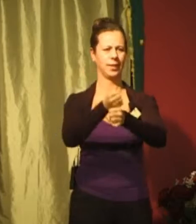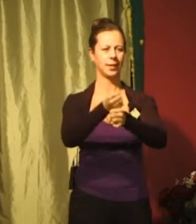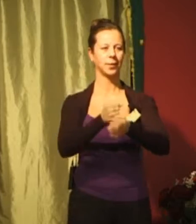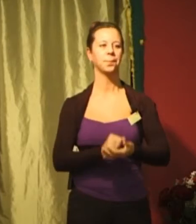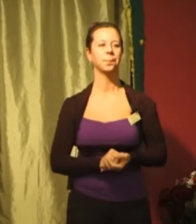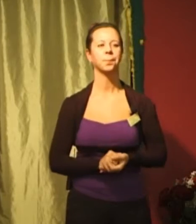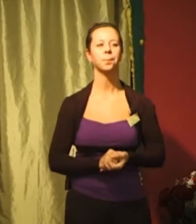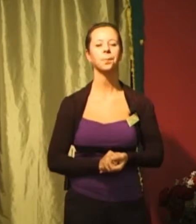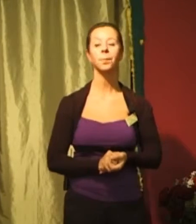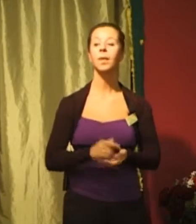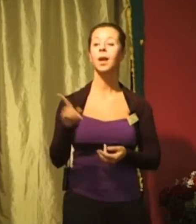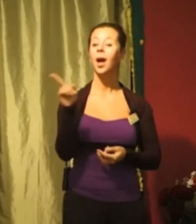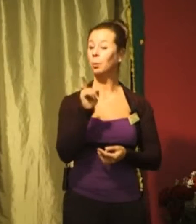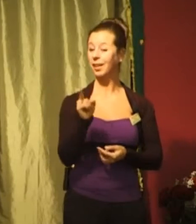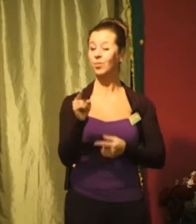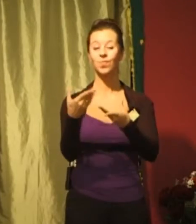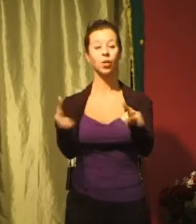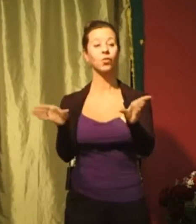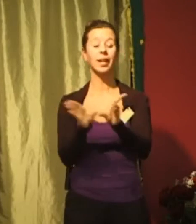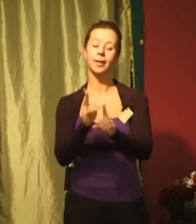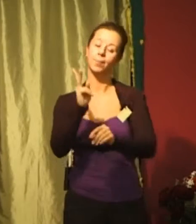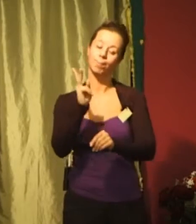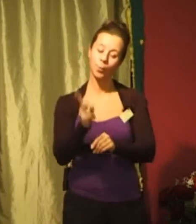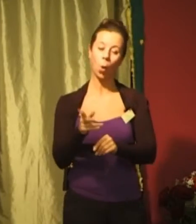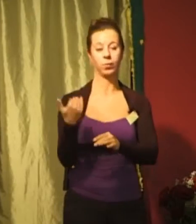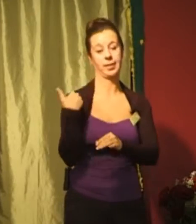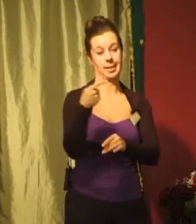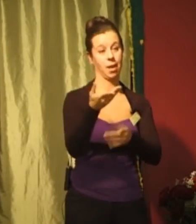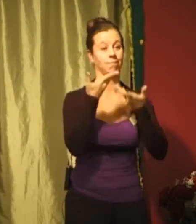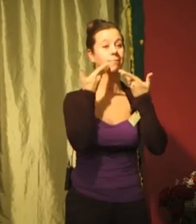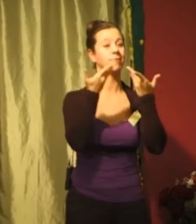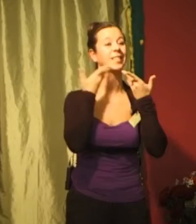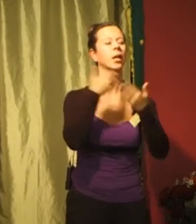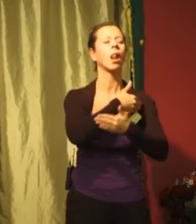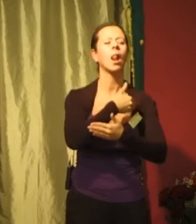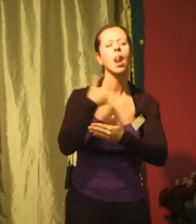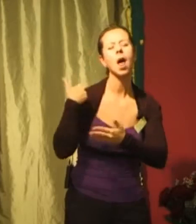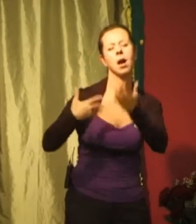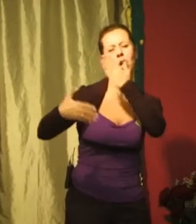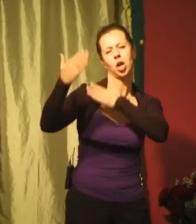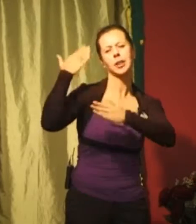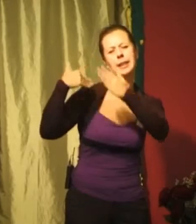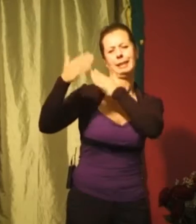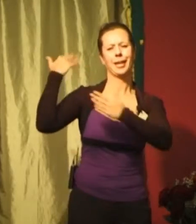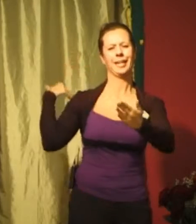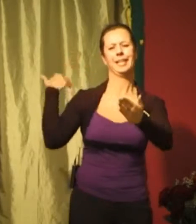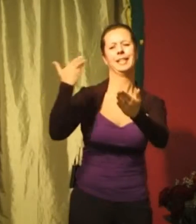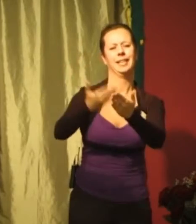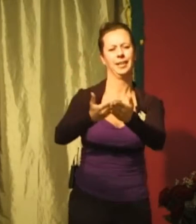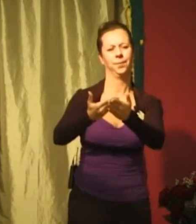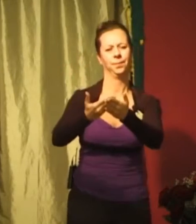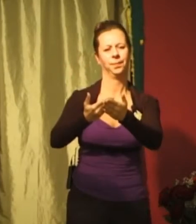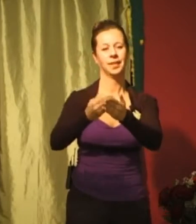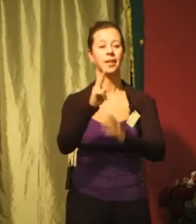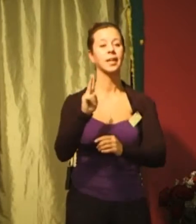Daarmee heeft de vereniging inderdaad een lange geschiedenis. Voor de Tweede Wereldoorlog werd die gekenmerkt